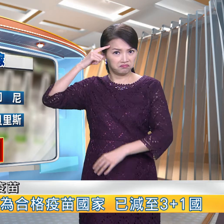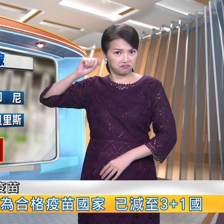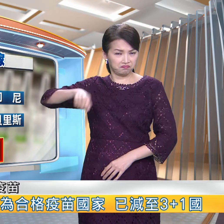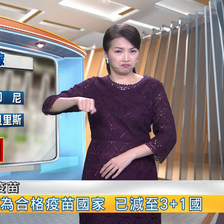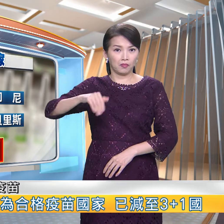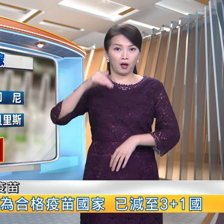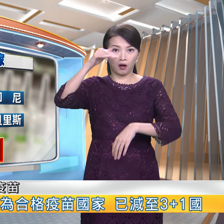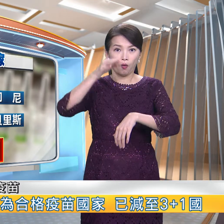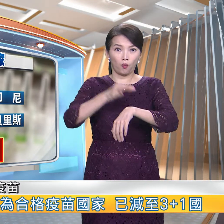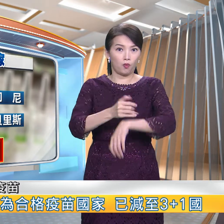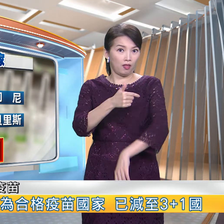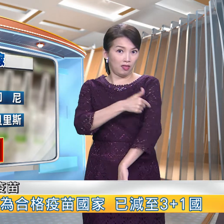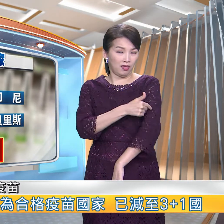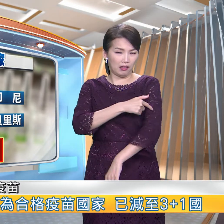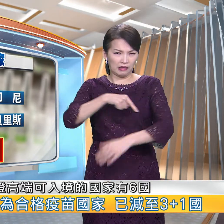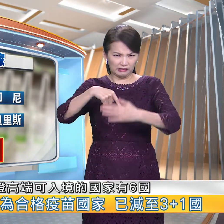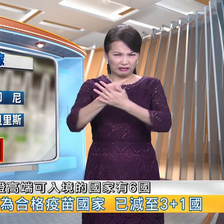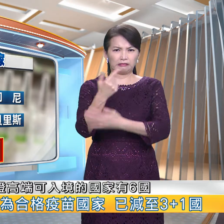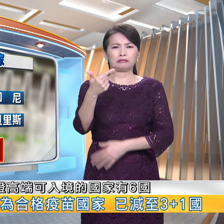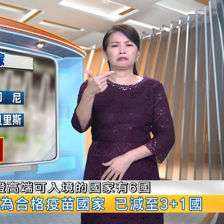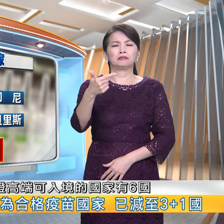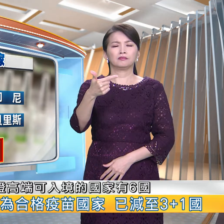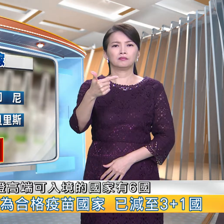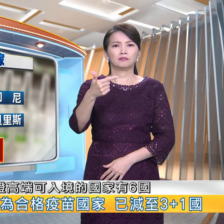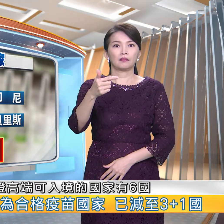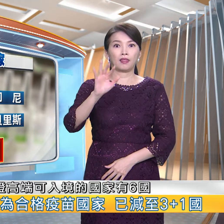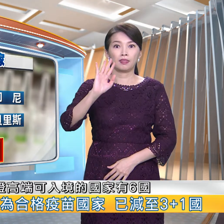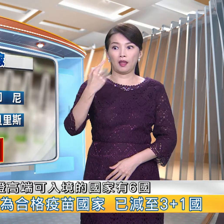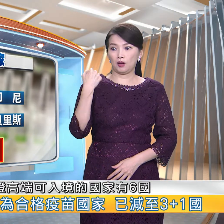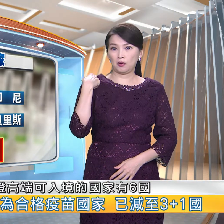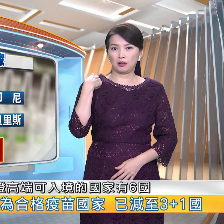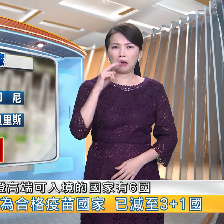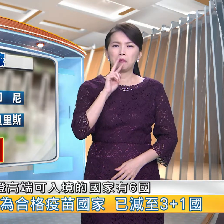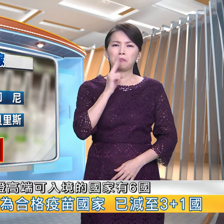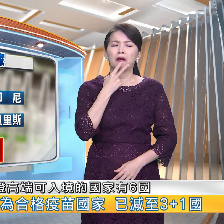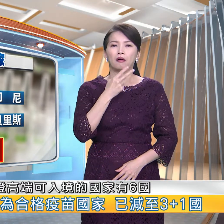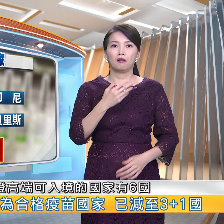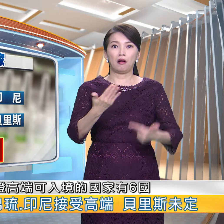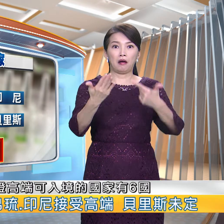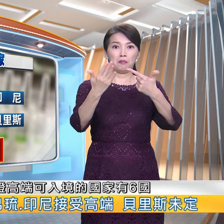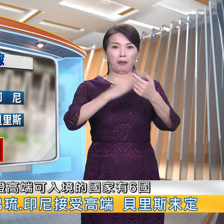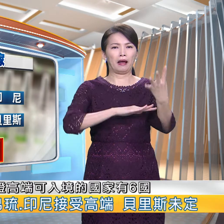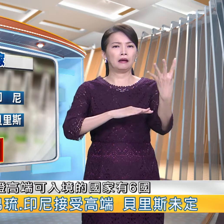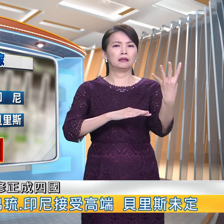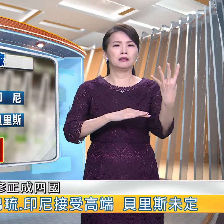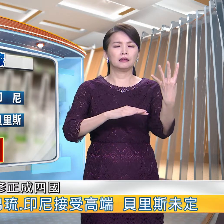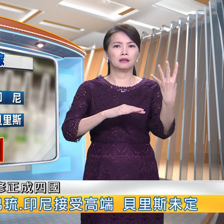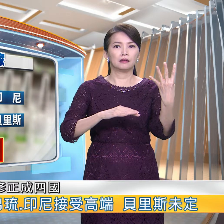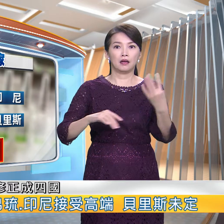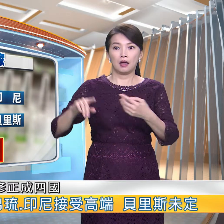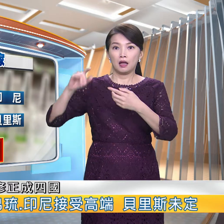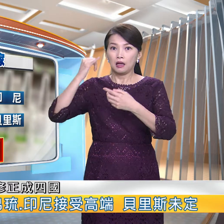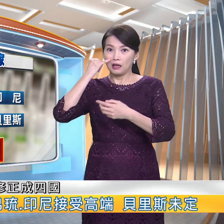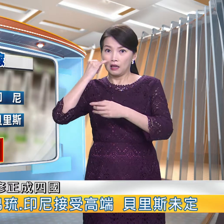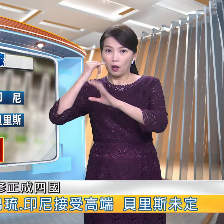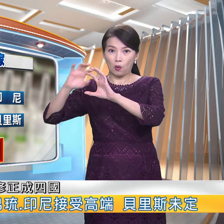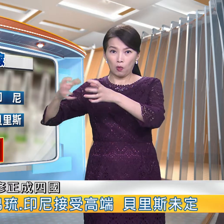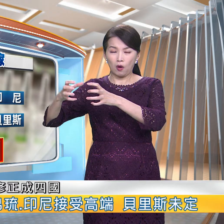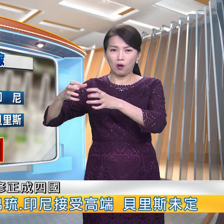苗。同时说，认证高端可以入境的国家有六国，不过昨天修正成四国，不含